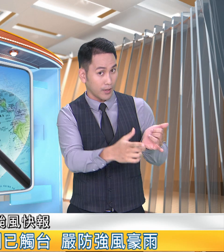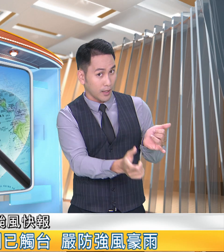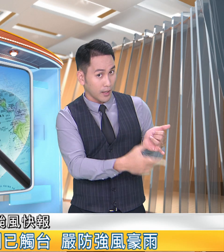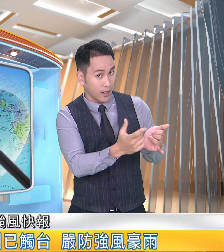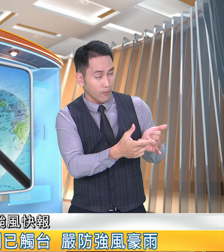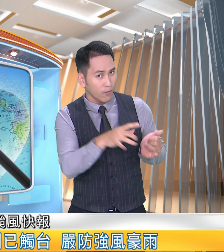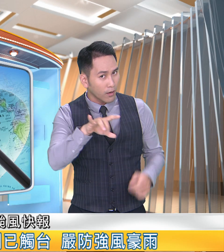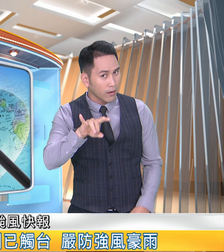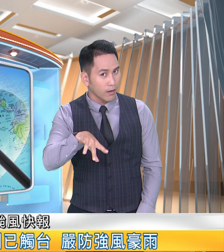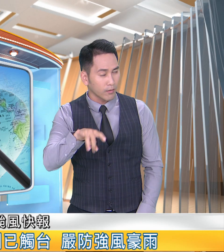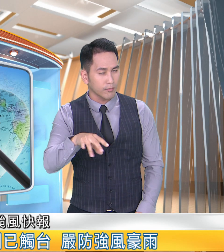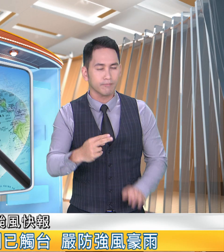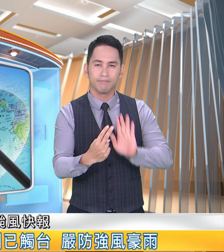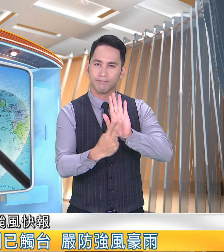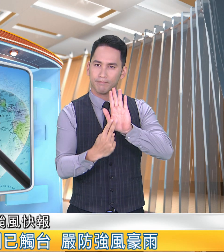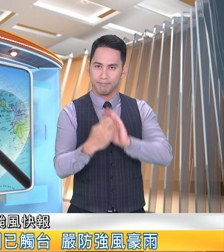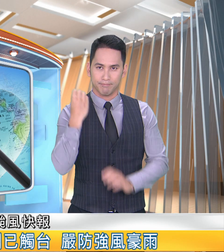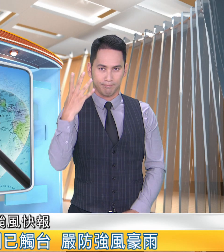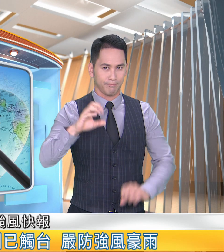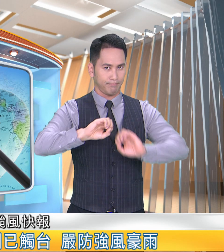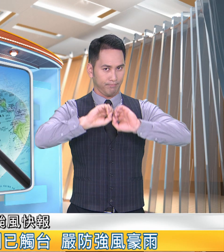的台风快报。